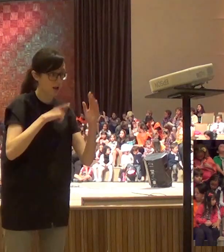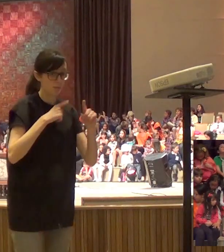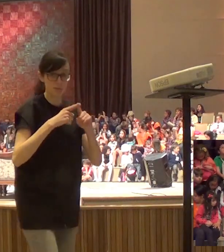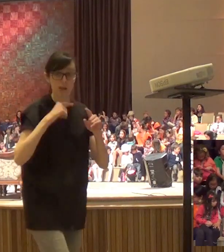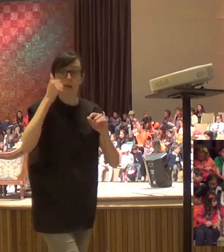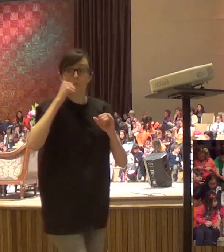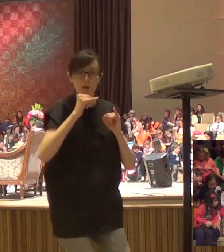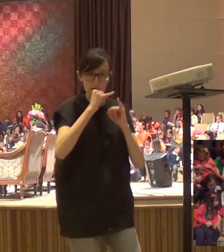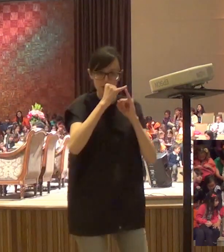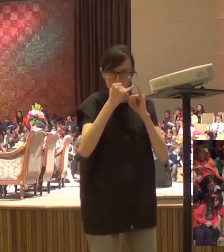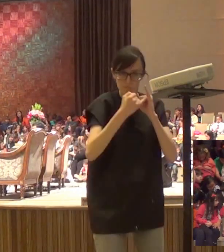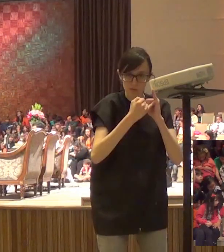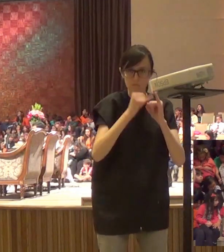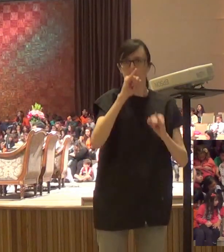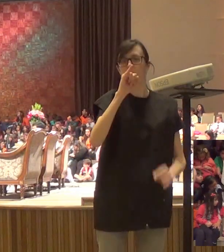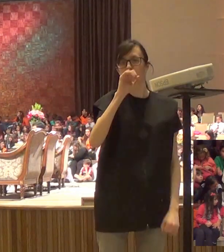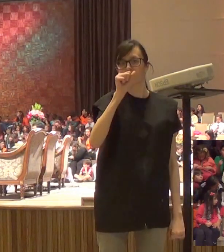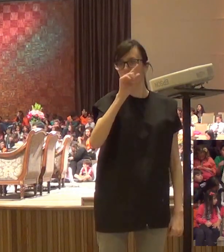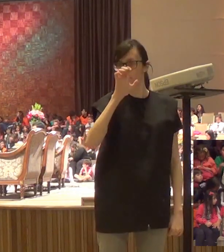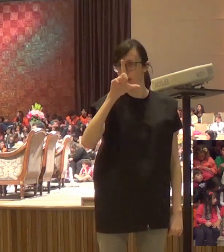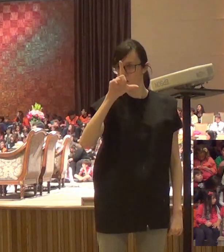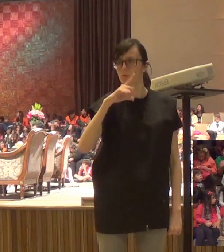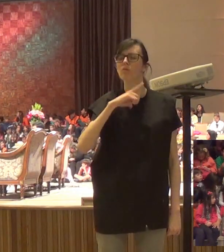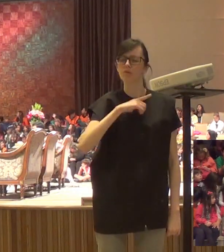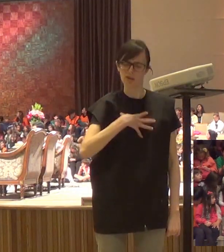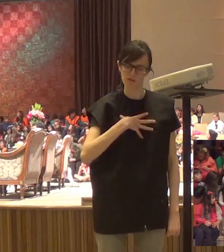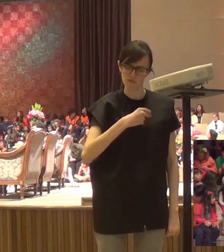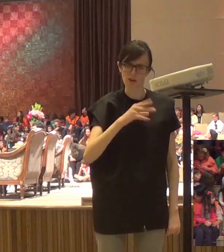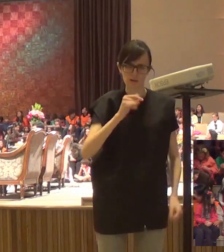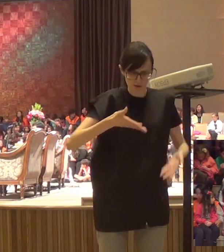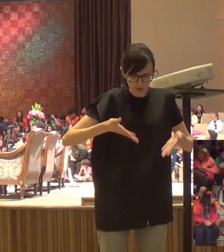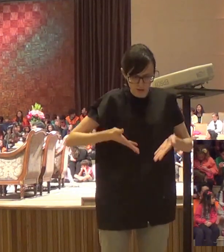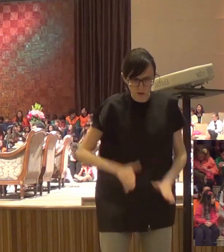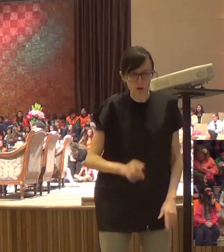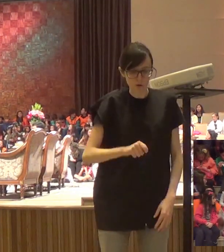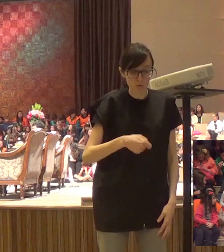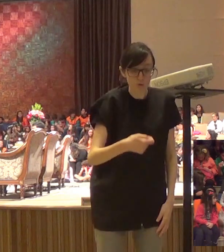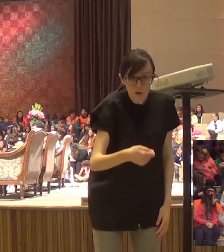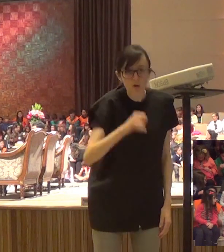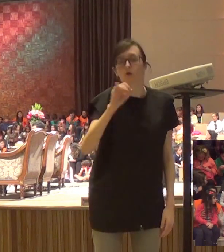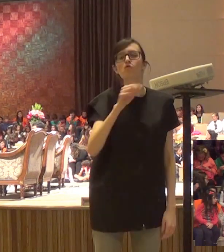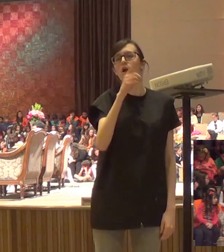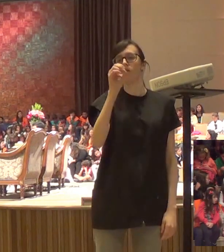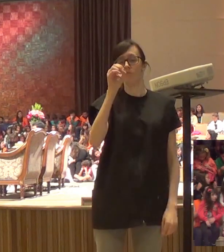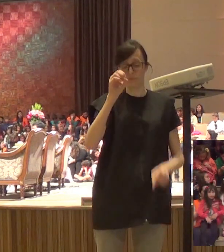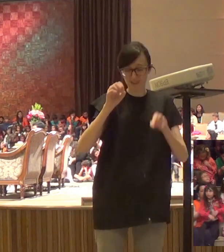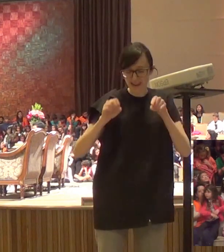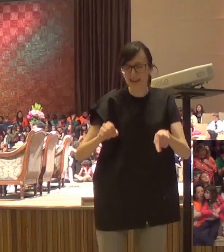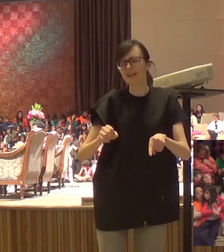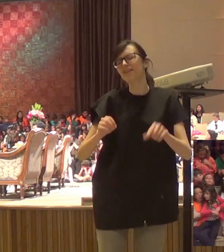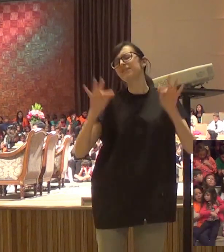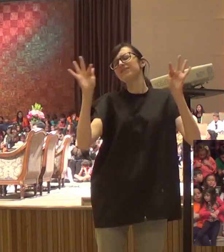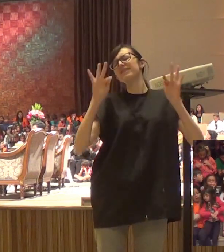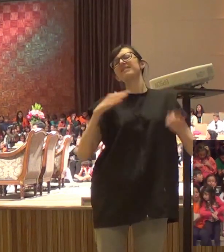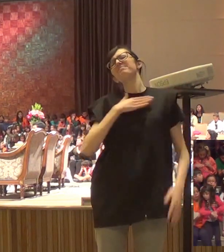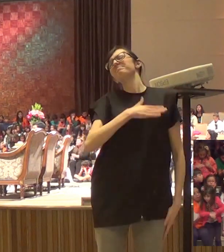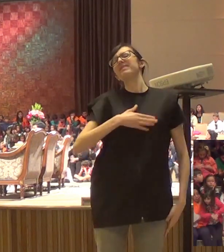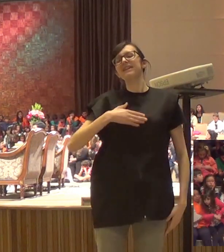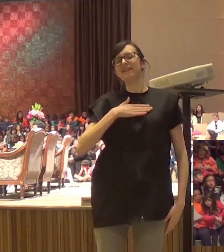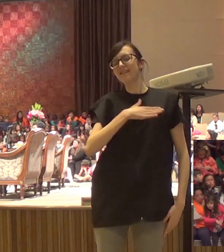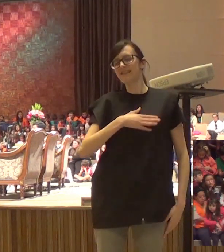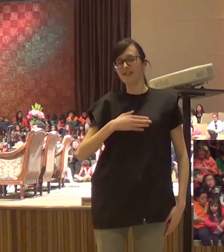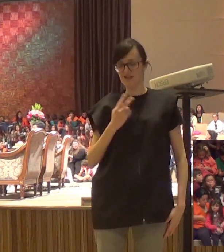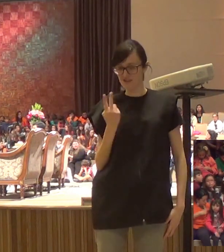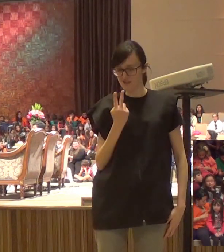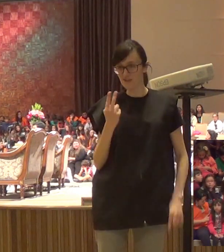oração foi ouvida. Isabel, sua mulher, dará a você um filho. E você lhe dará o nome de João. Ele será motivo de